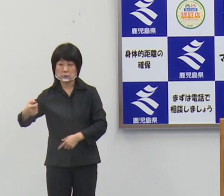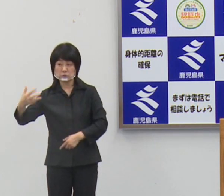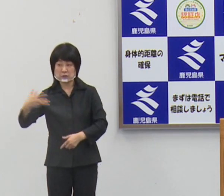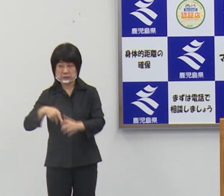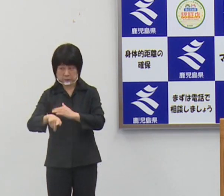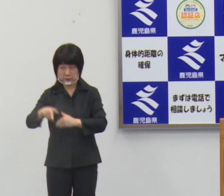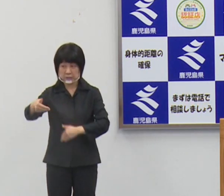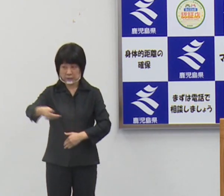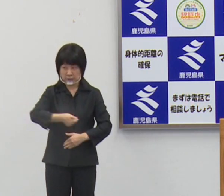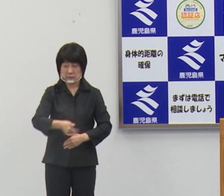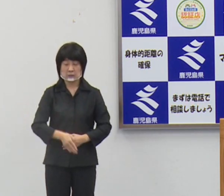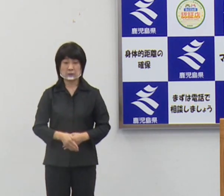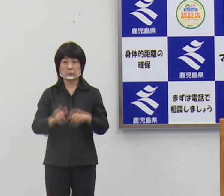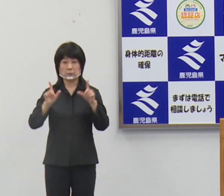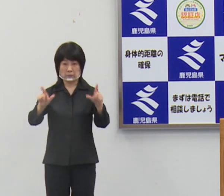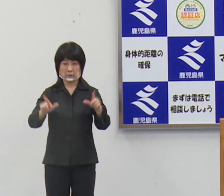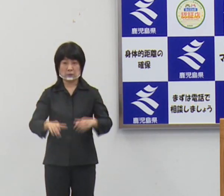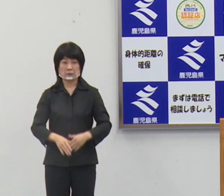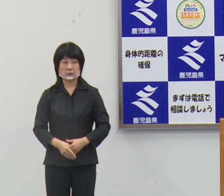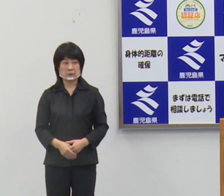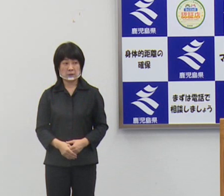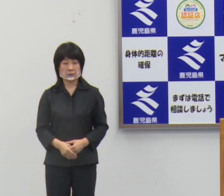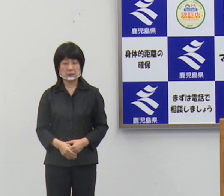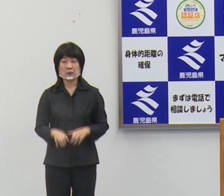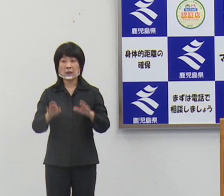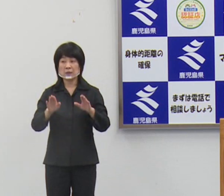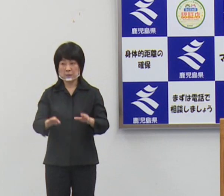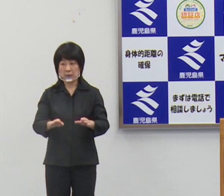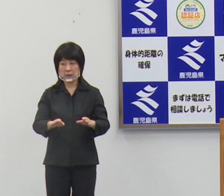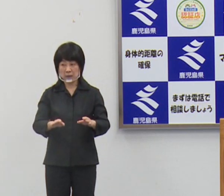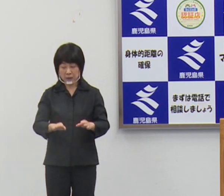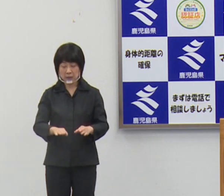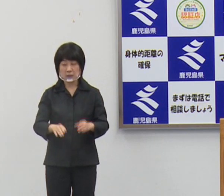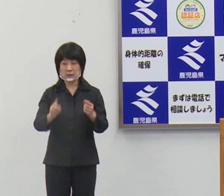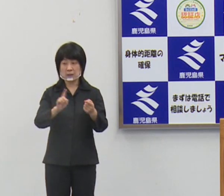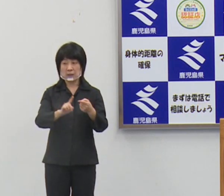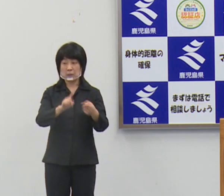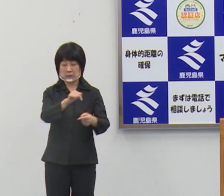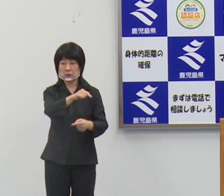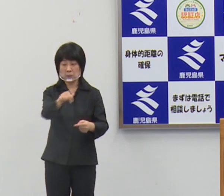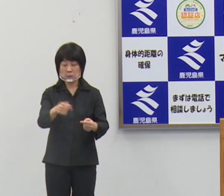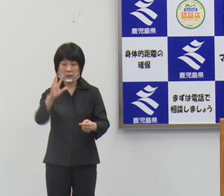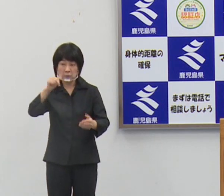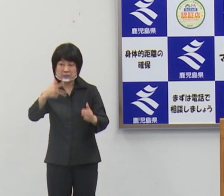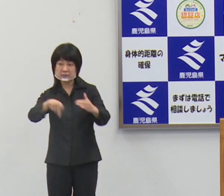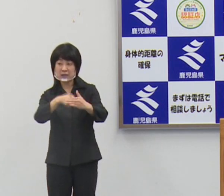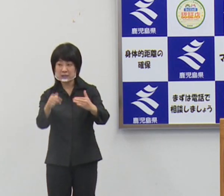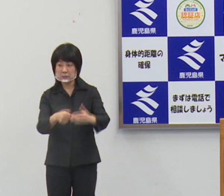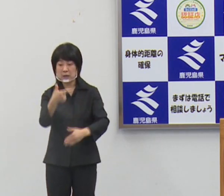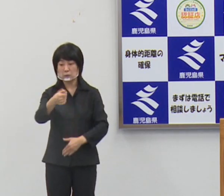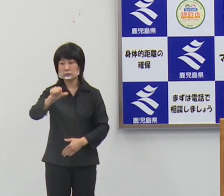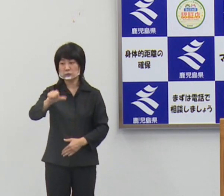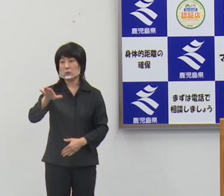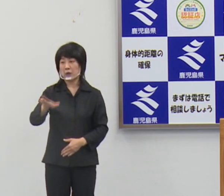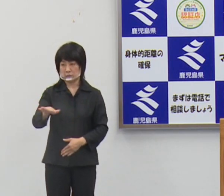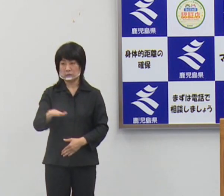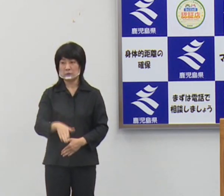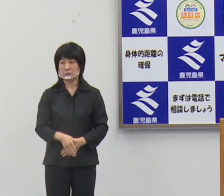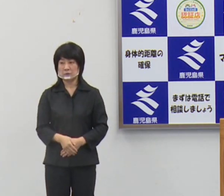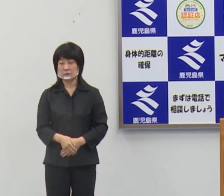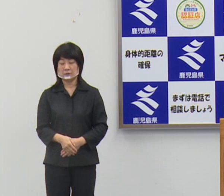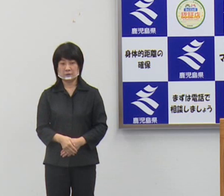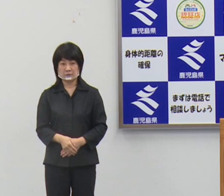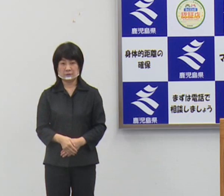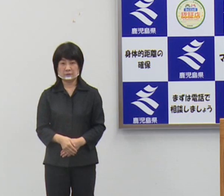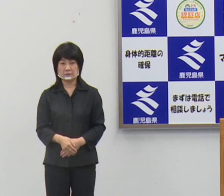所ということ。 ですね、その今応じていないところが鹿児島市内では65箇所あるということで、まあ、